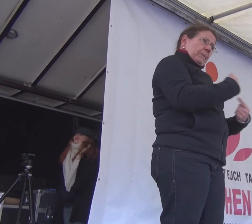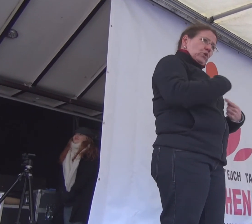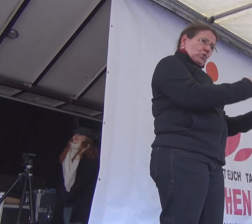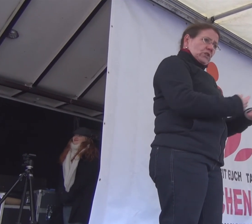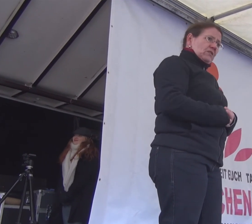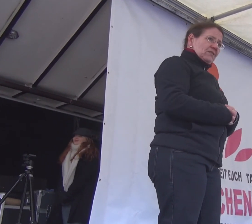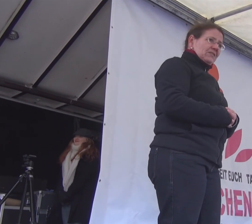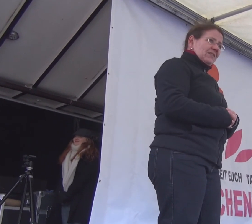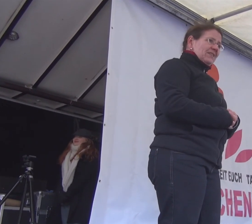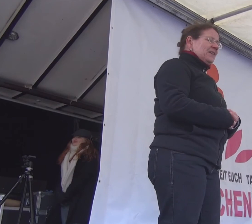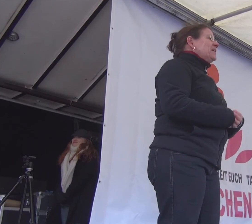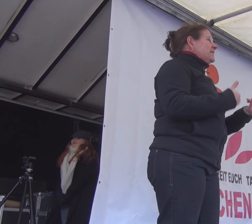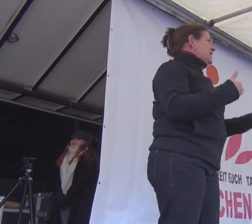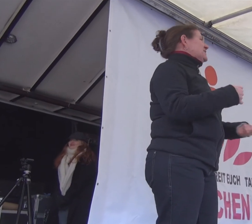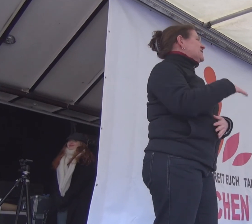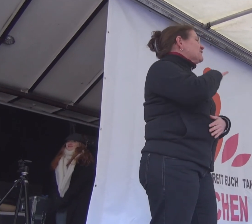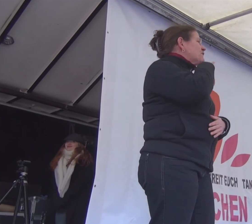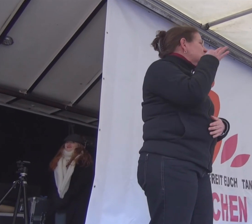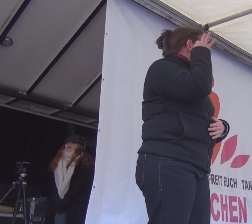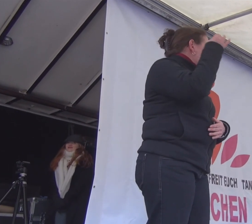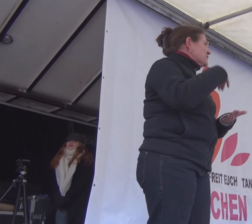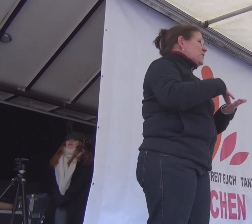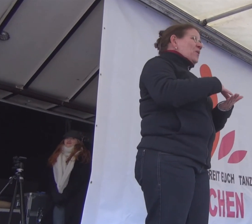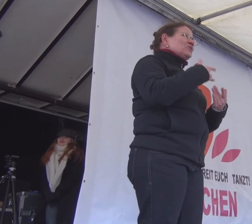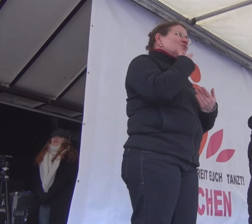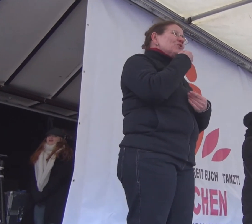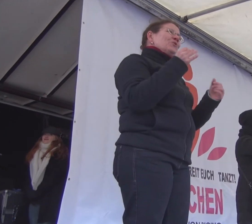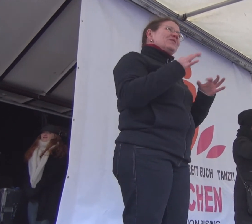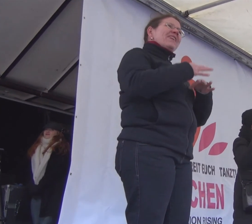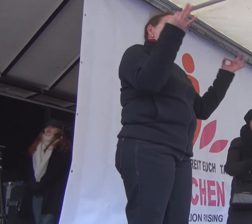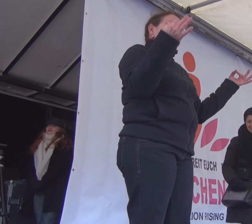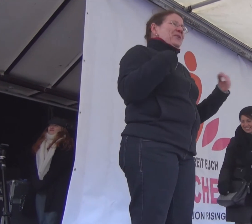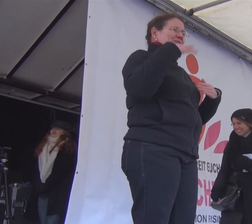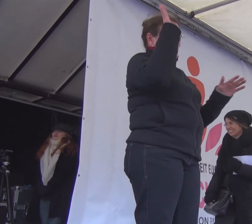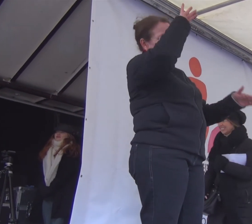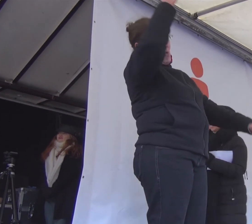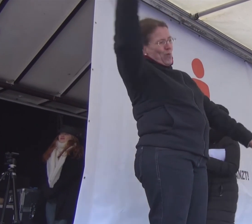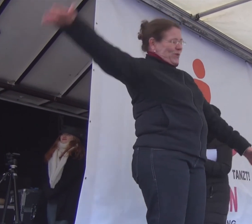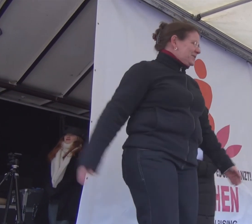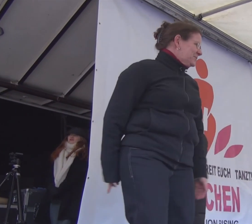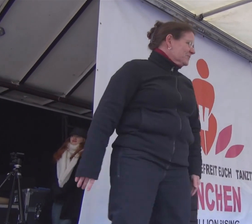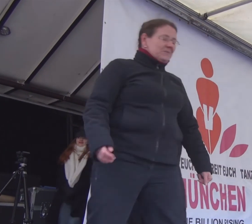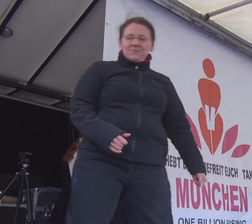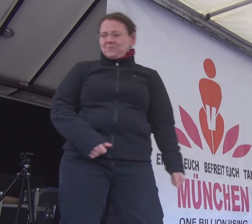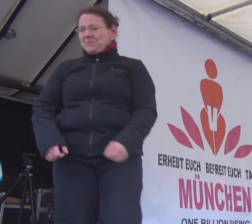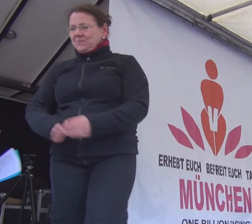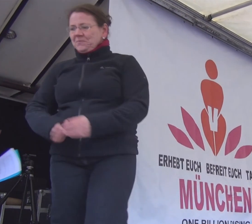euch noch viel Spaß und weiterhin ganz tollen Tanz. Ciao.